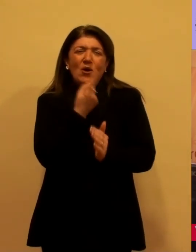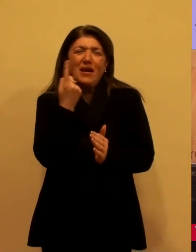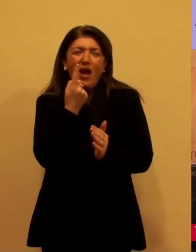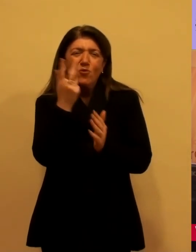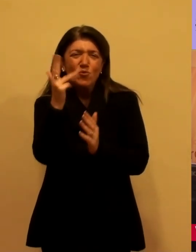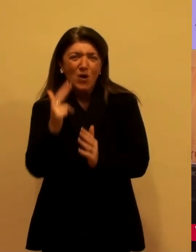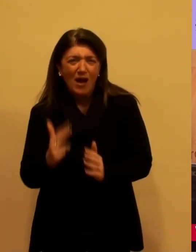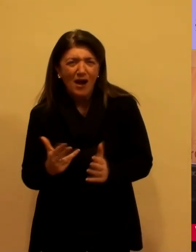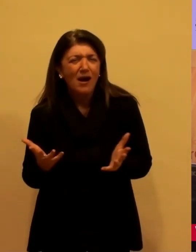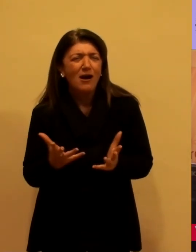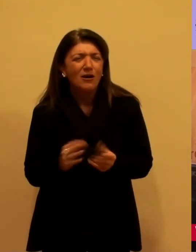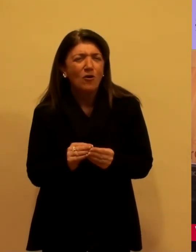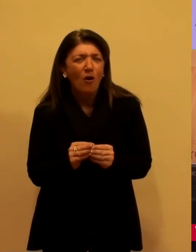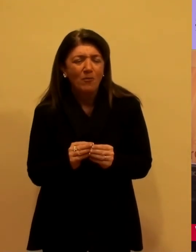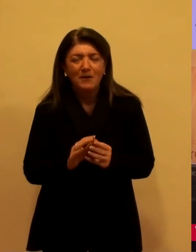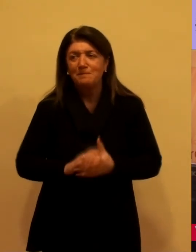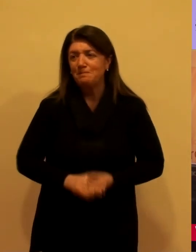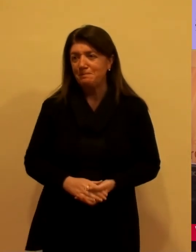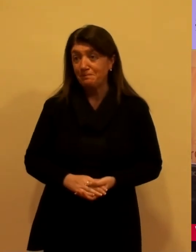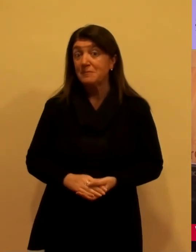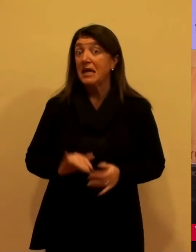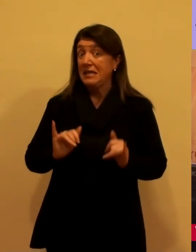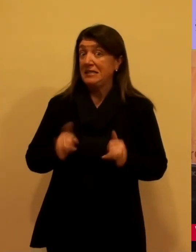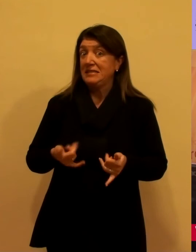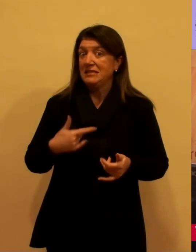appunto iniziare dal fatto che, come dici,